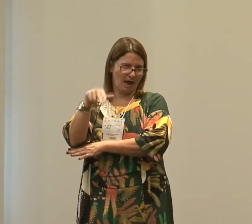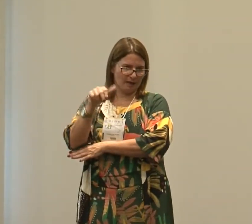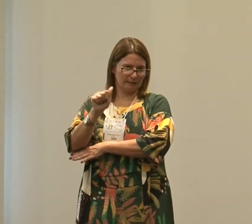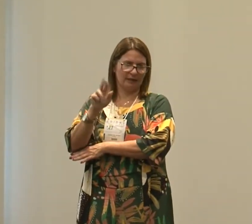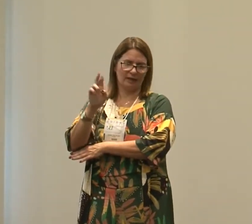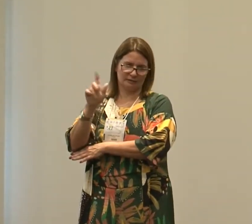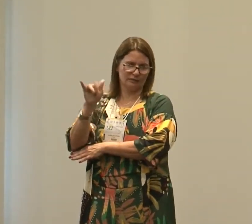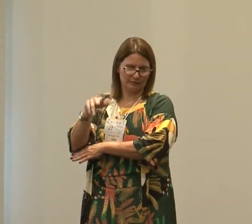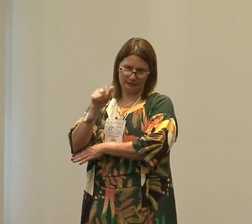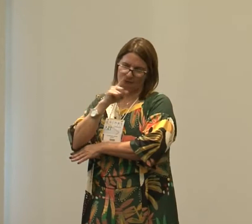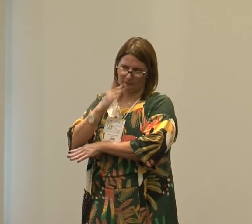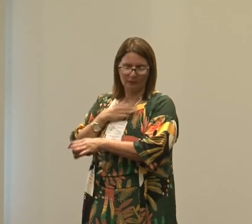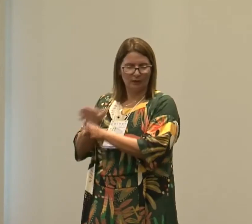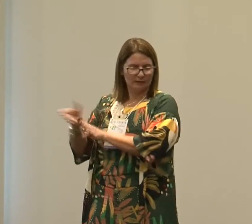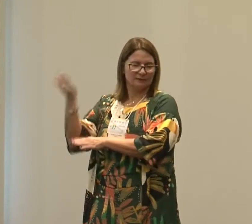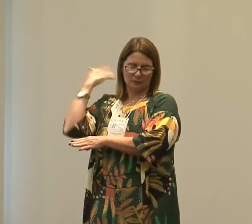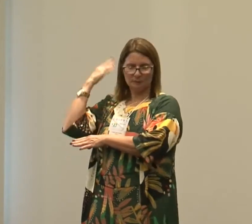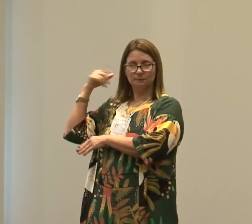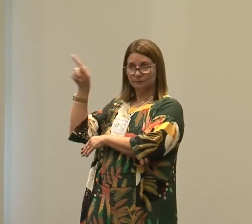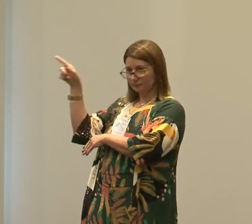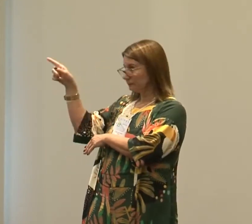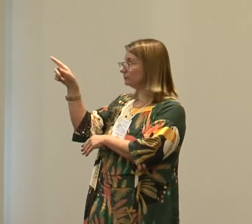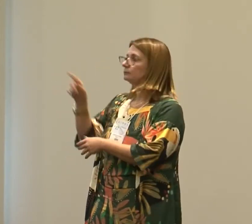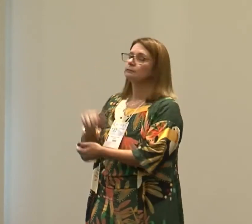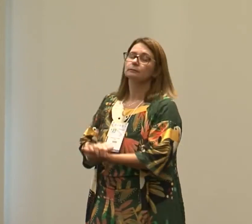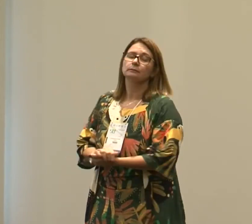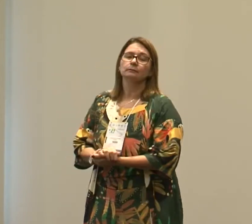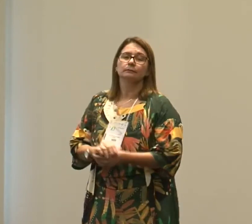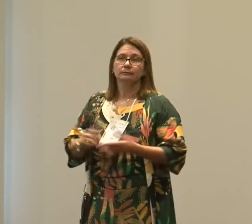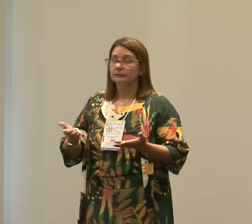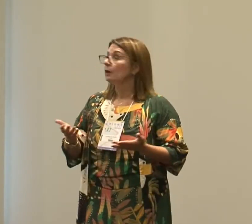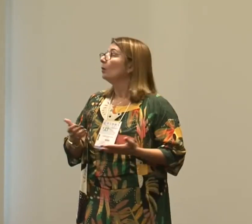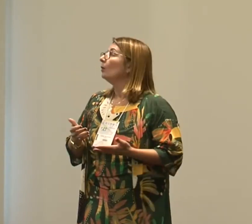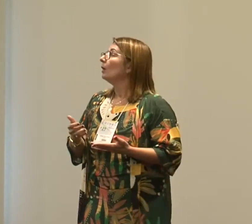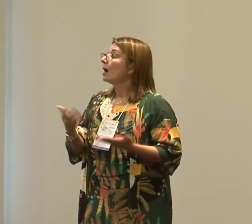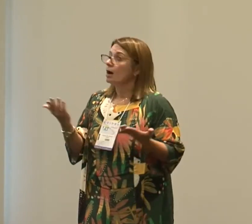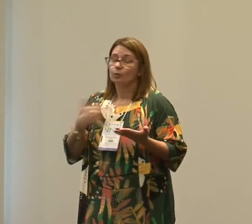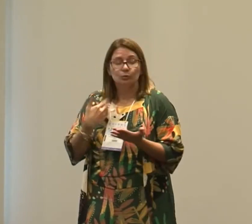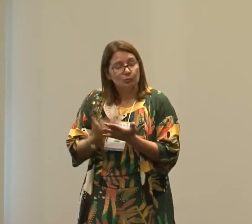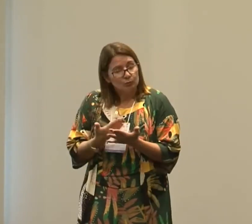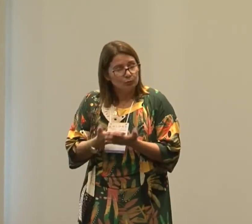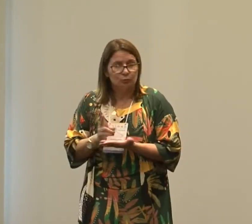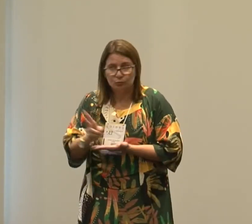E a minha orientadora foi a professora Ana Regina Campelo.